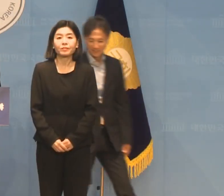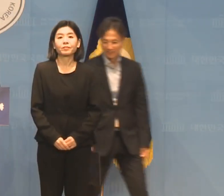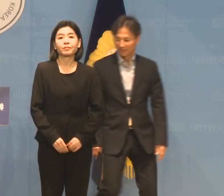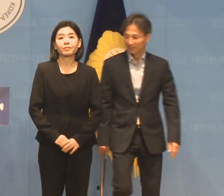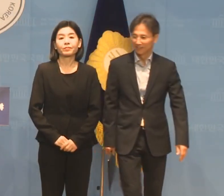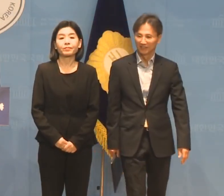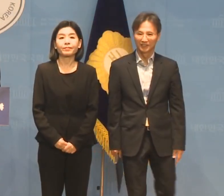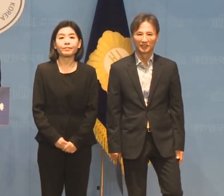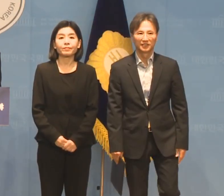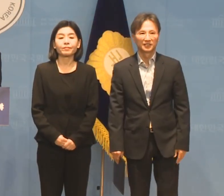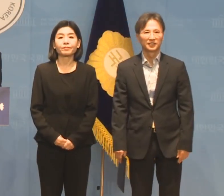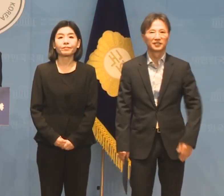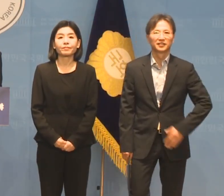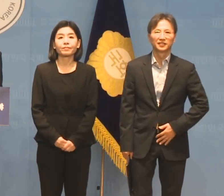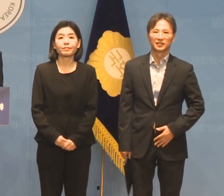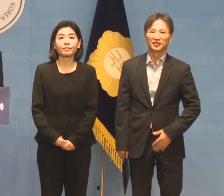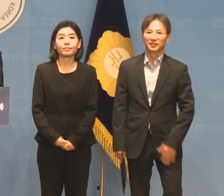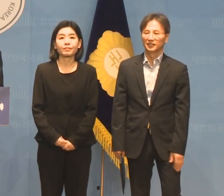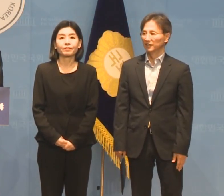시간이 좀 지났네요.